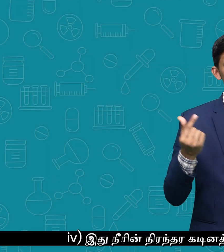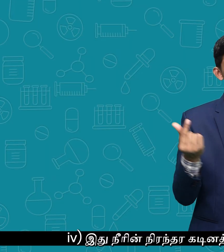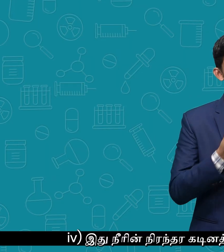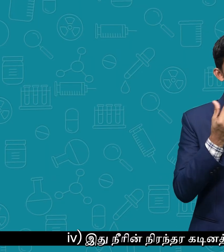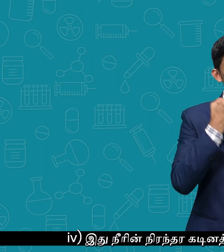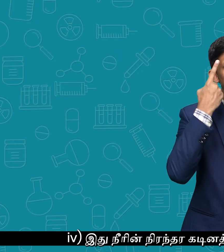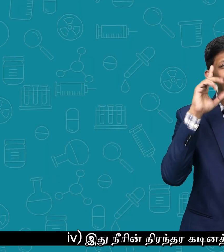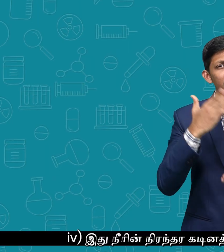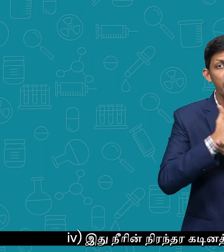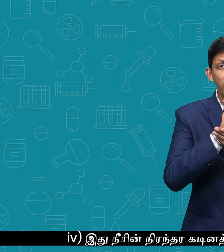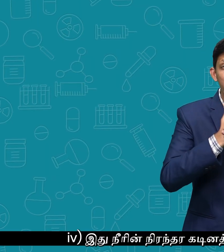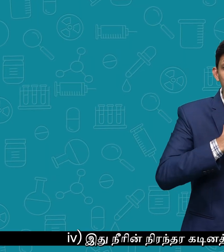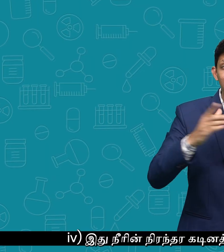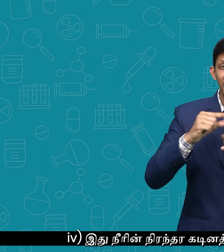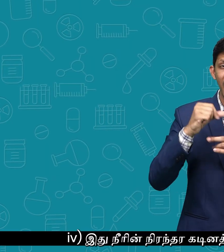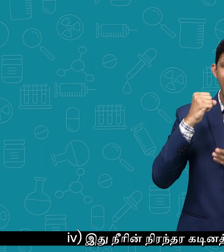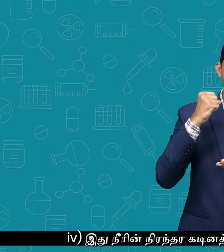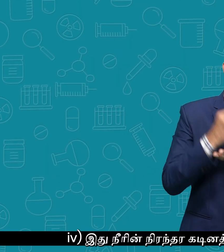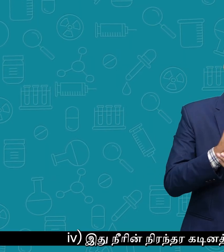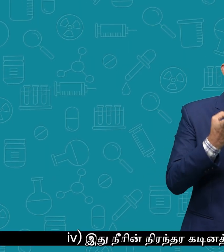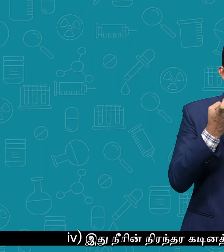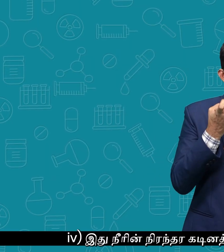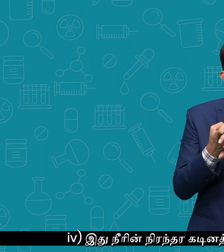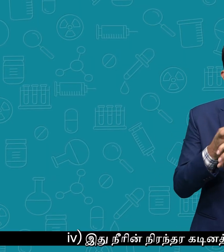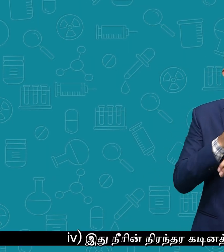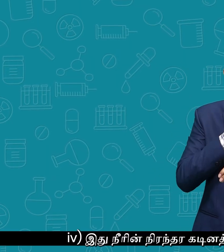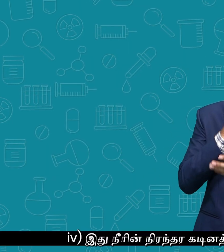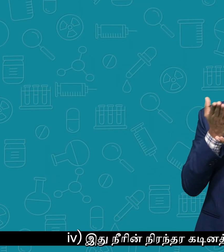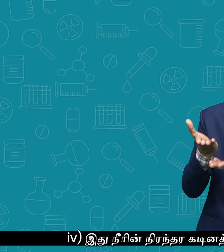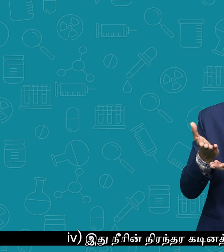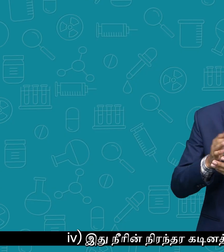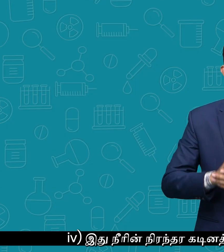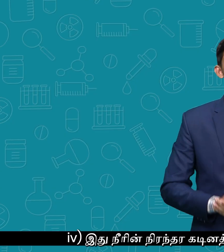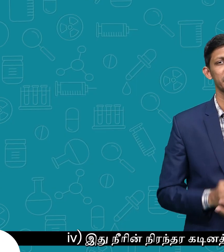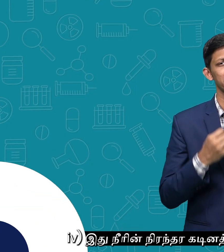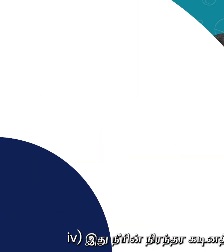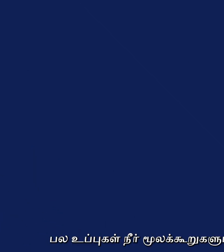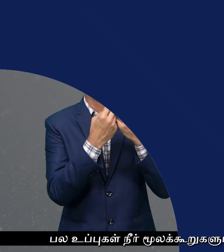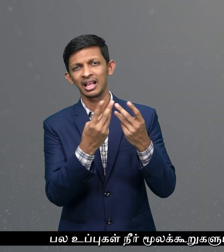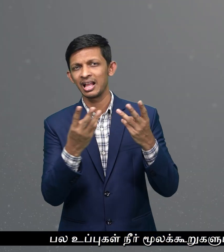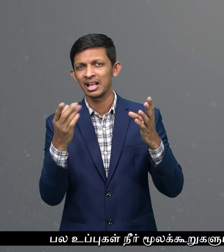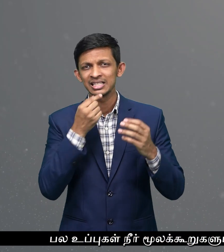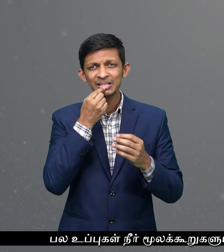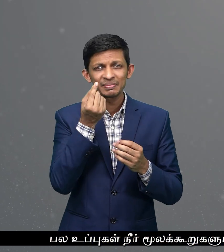இது நீரின் நிரந்தர கடினத்தன்மையை அகற்ற பயன்படுகிறது. பல உப்புகள்